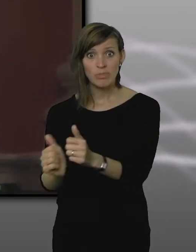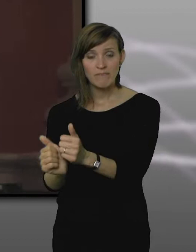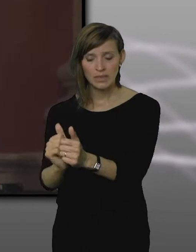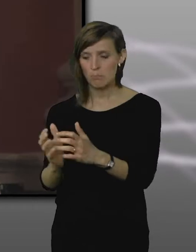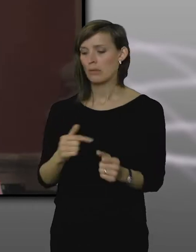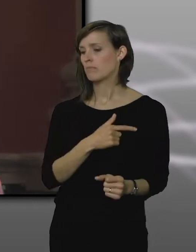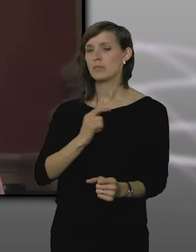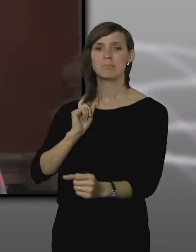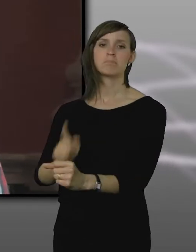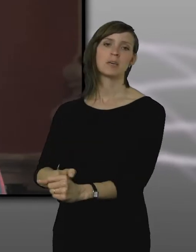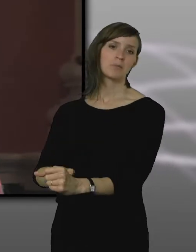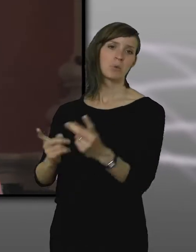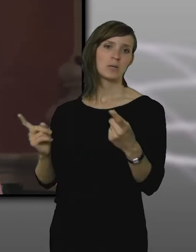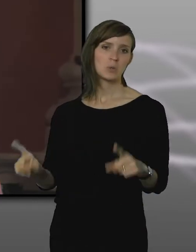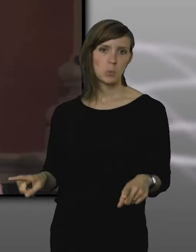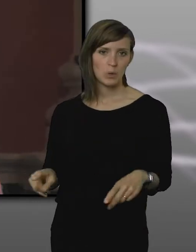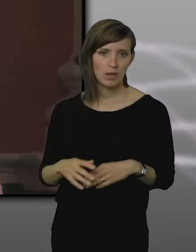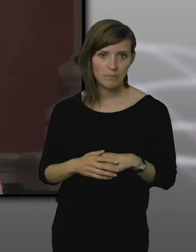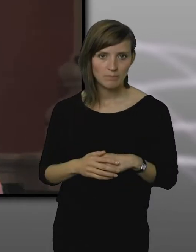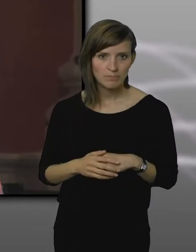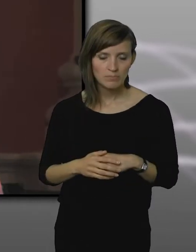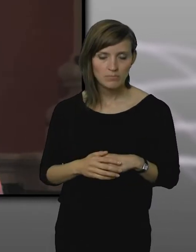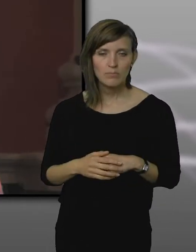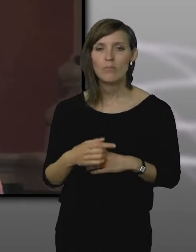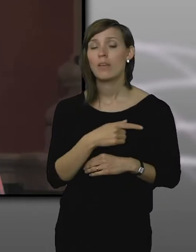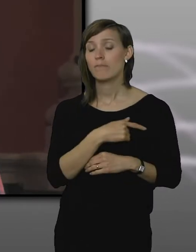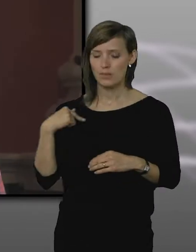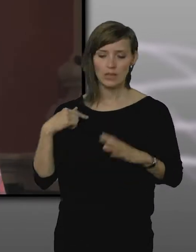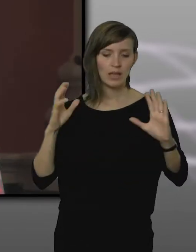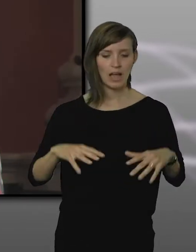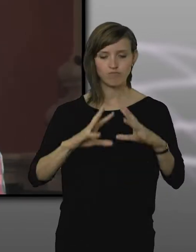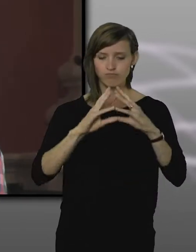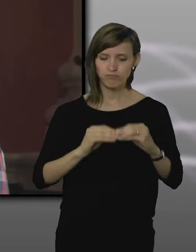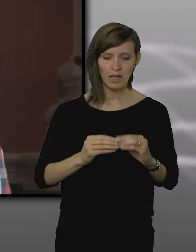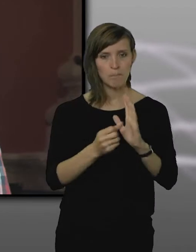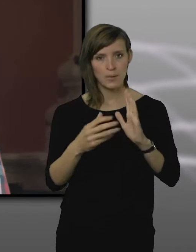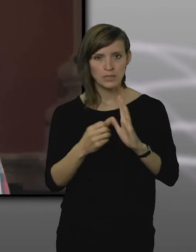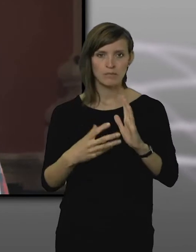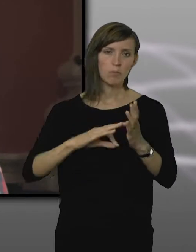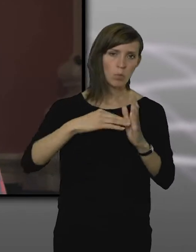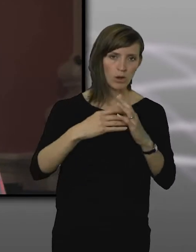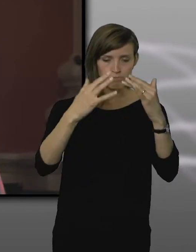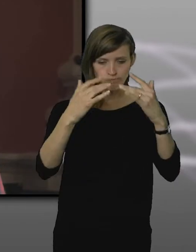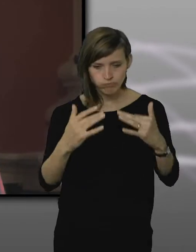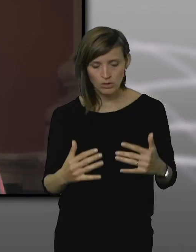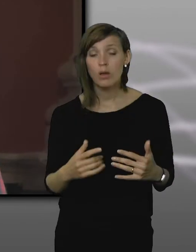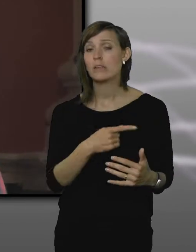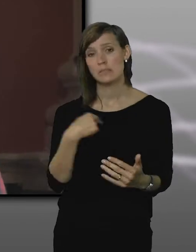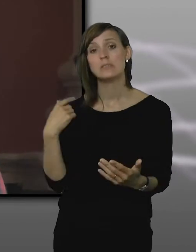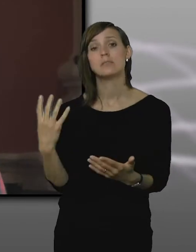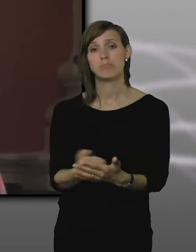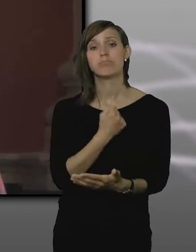på och gjorde en ordentlig beskrivning tror jag, och fick vann en sån här då ett